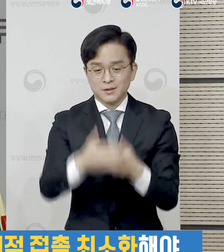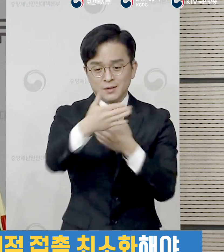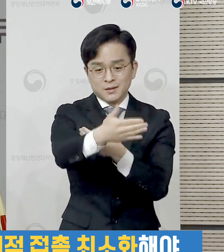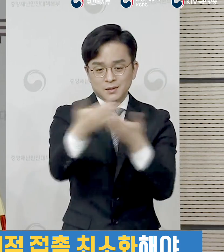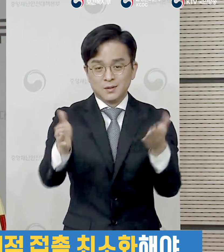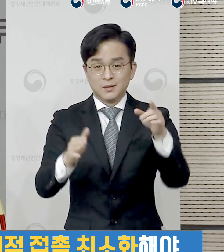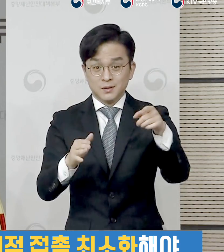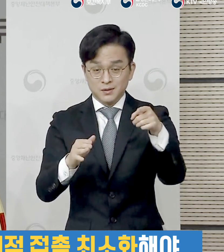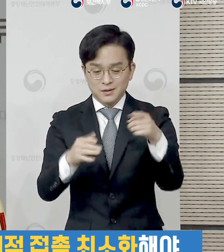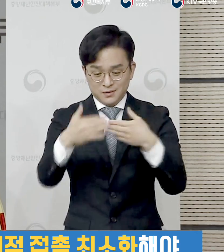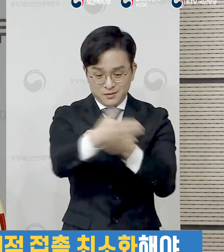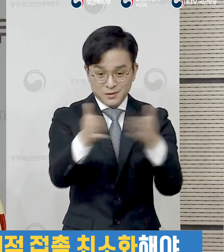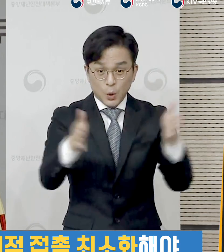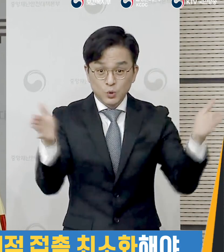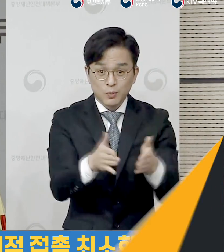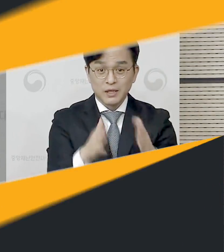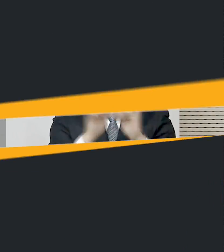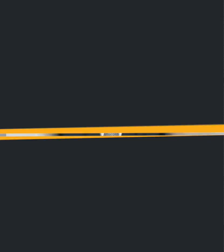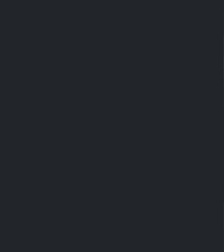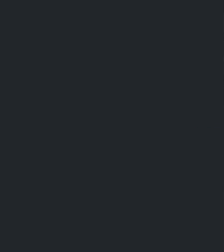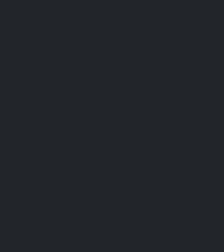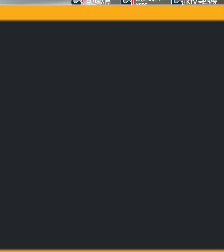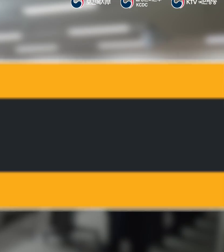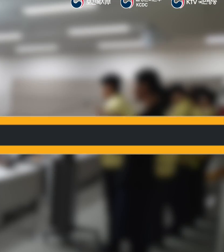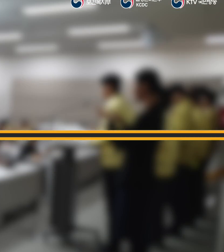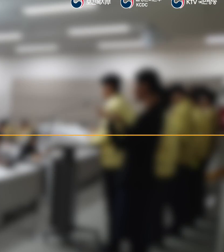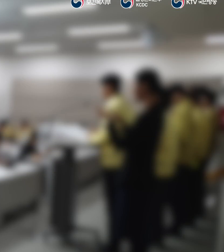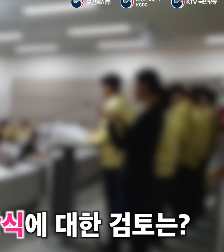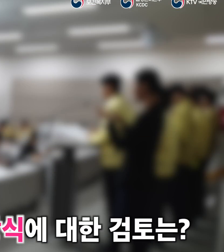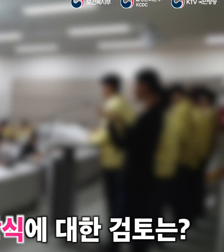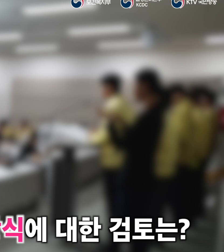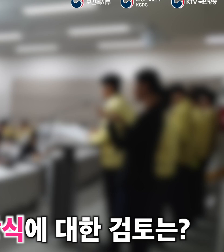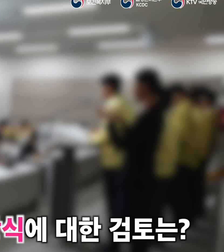사람들이 모이는 약속은 피해 주시기 바랍니다.